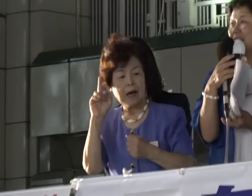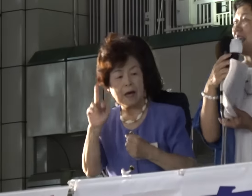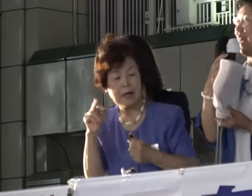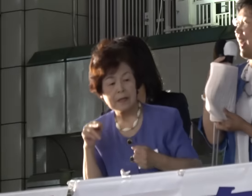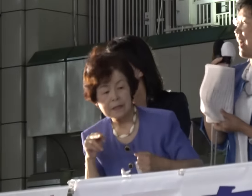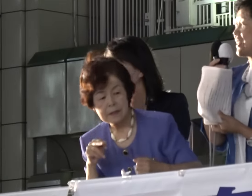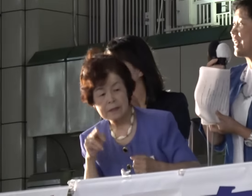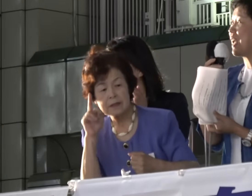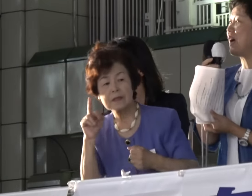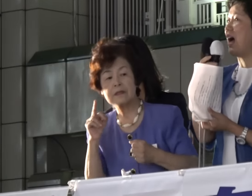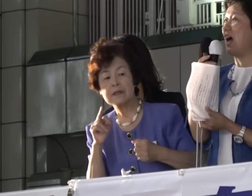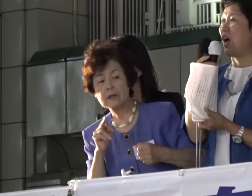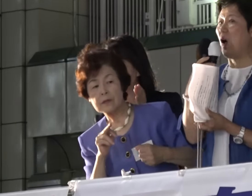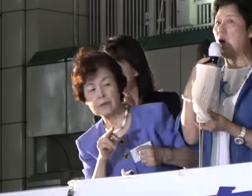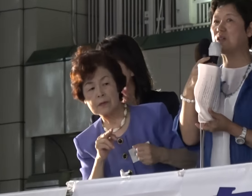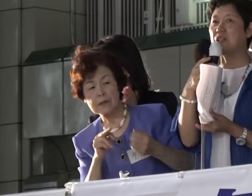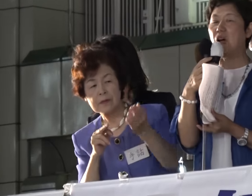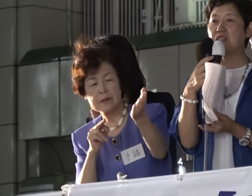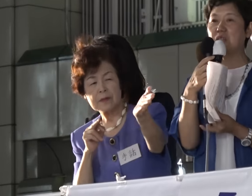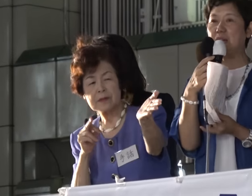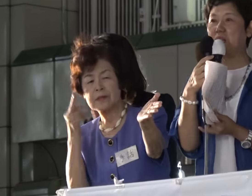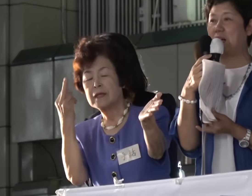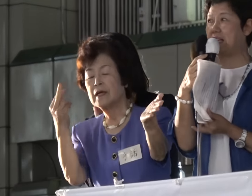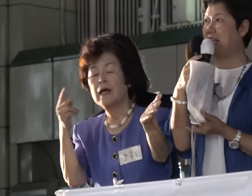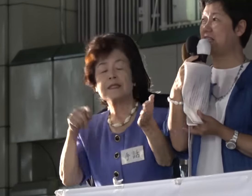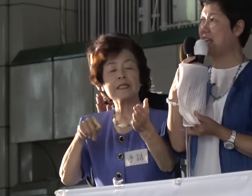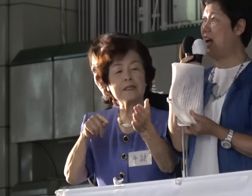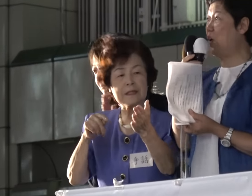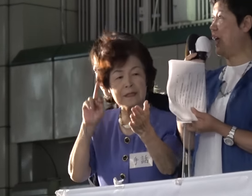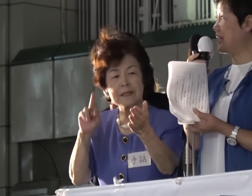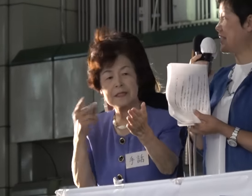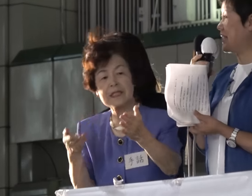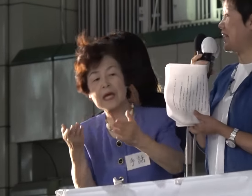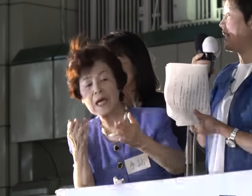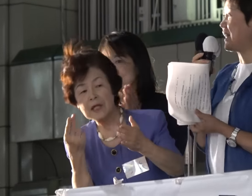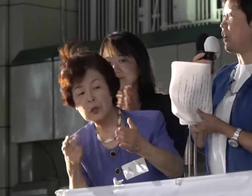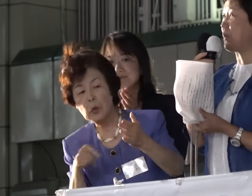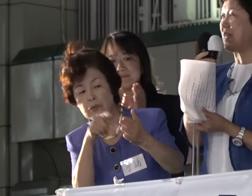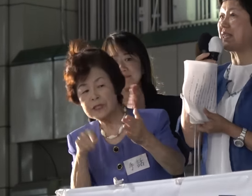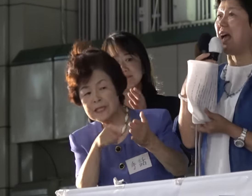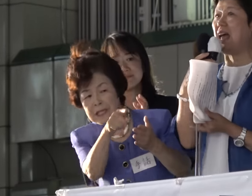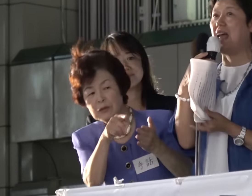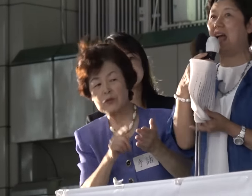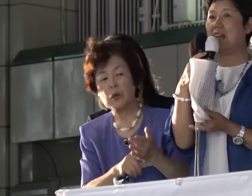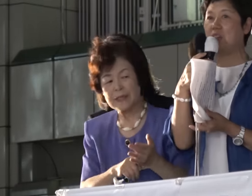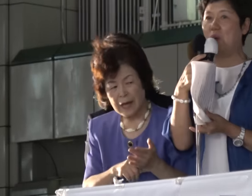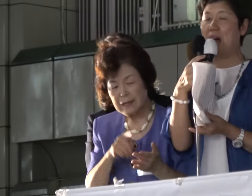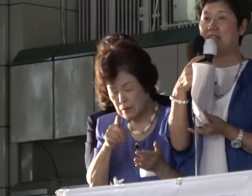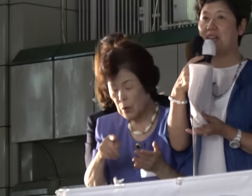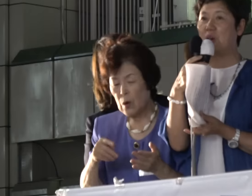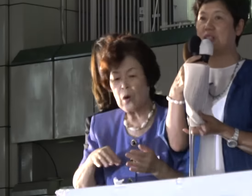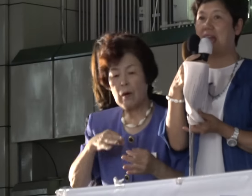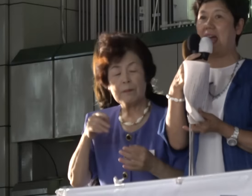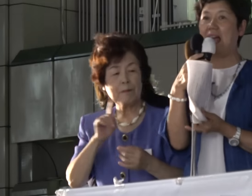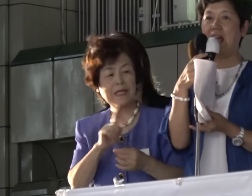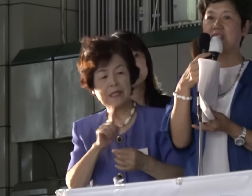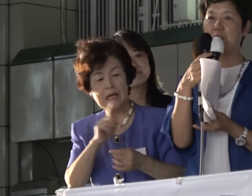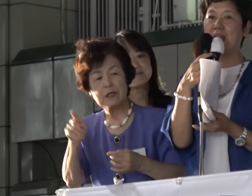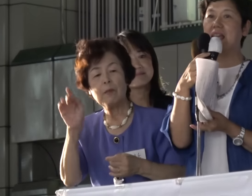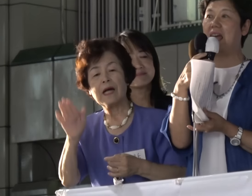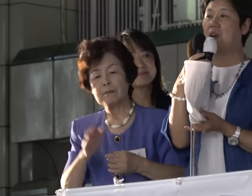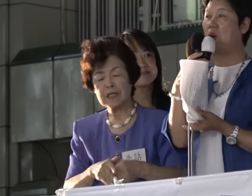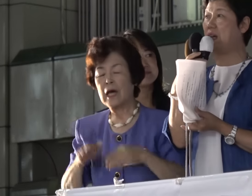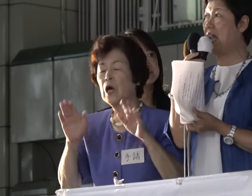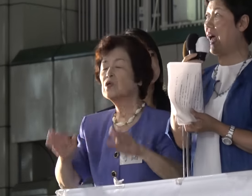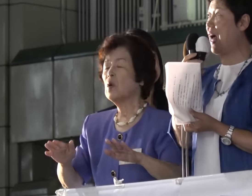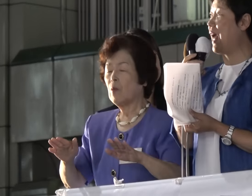います。それでは、多くの市民の方たちが応援していただいておりますが、今日は代表して市